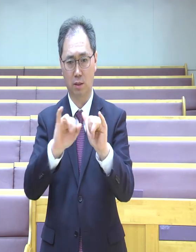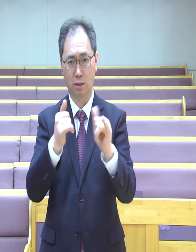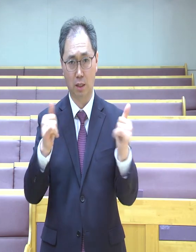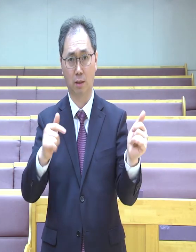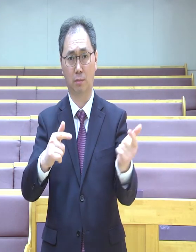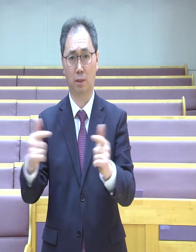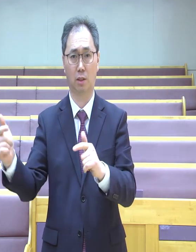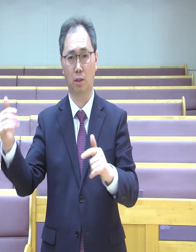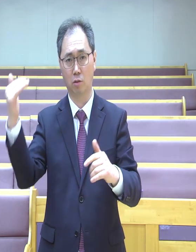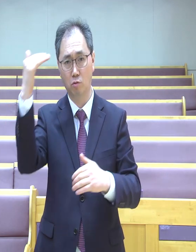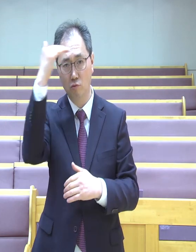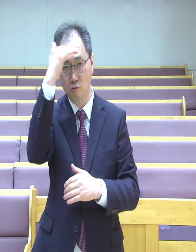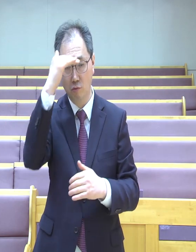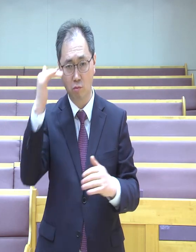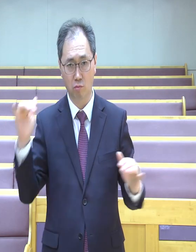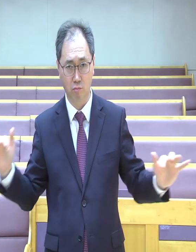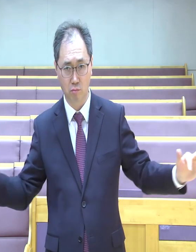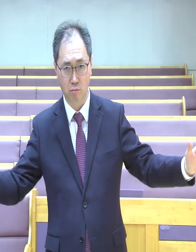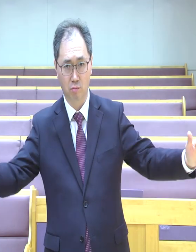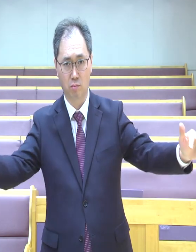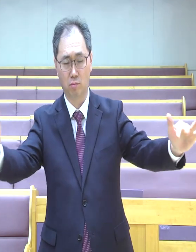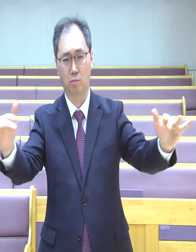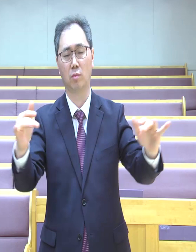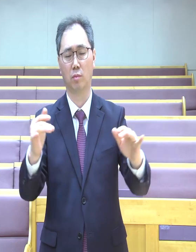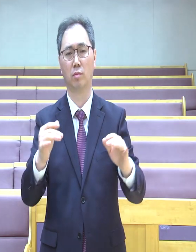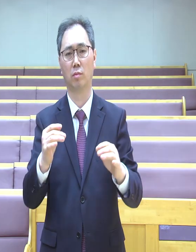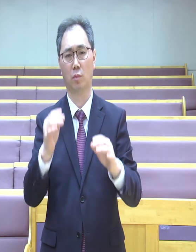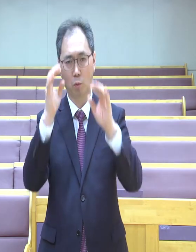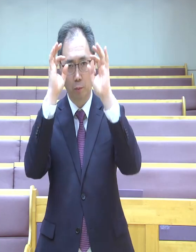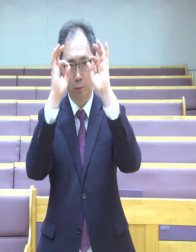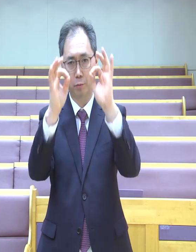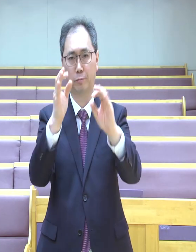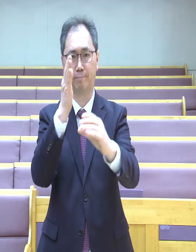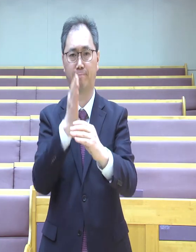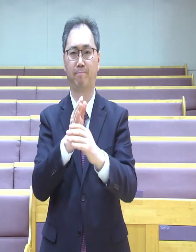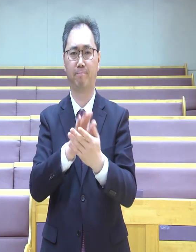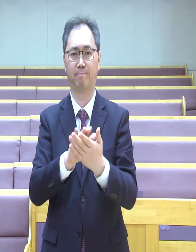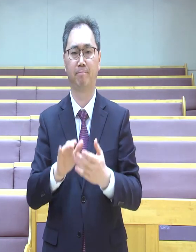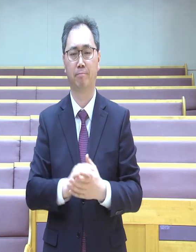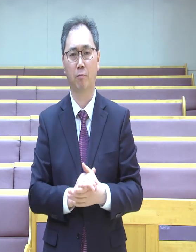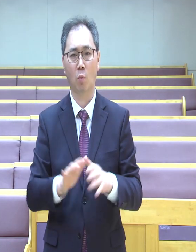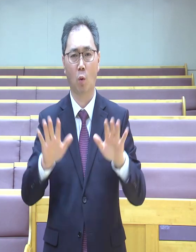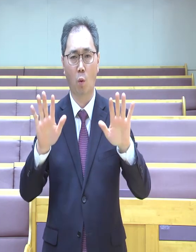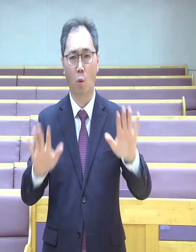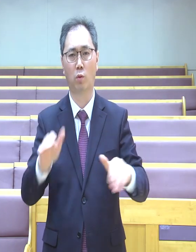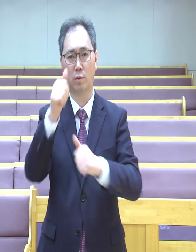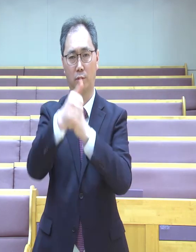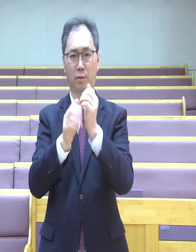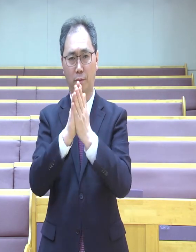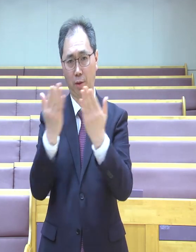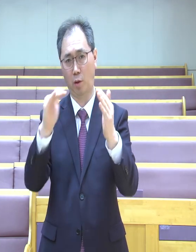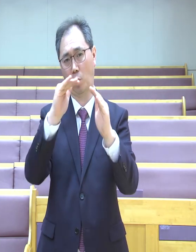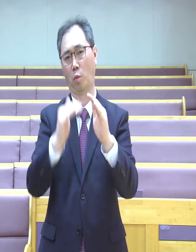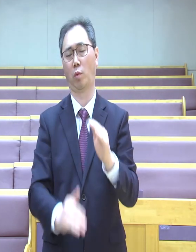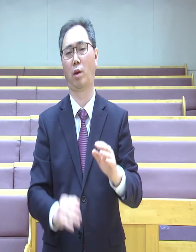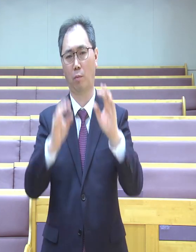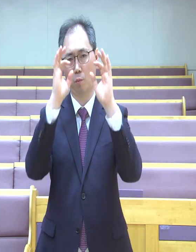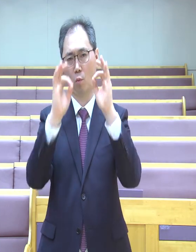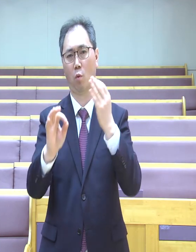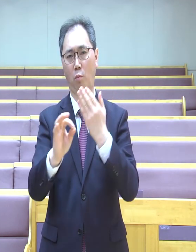곁에서 처형을 지켜보고 있습니다. 오늘 본문에는